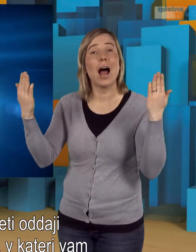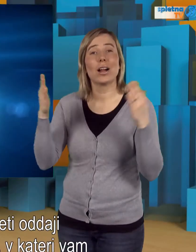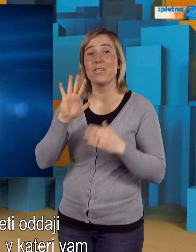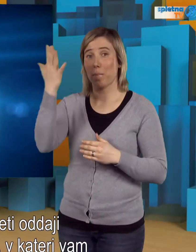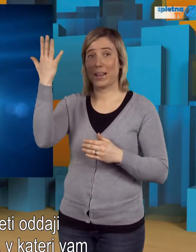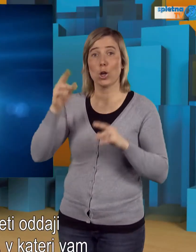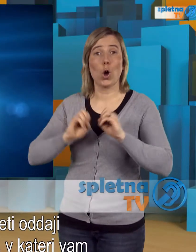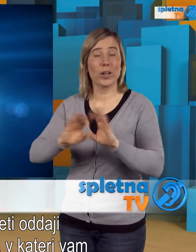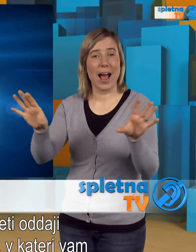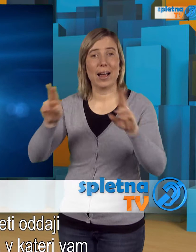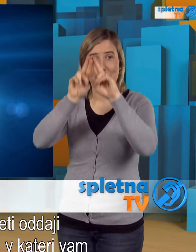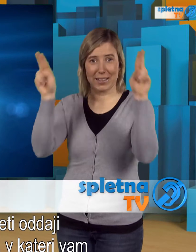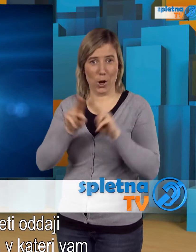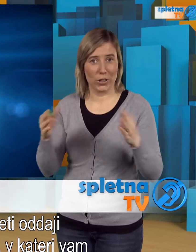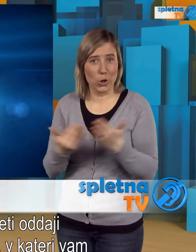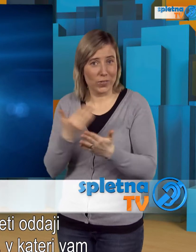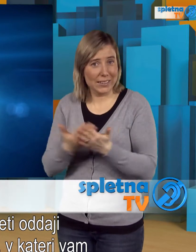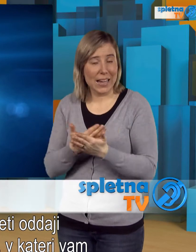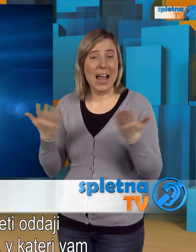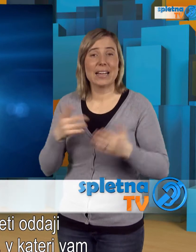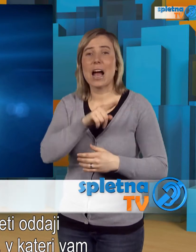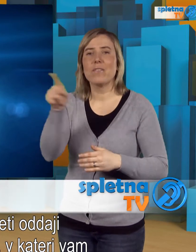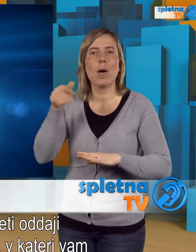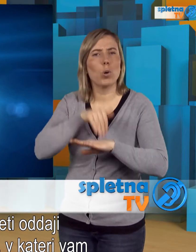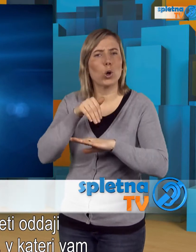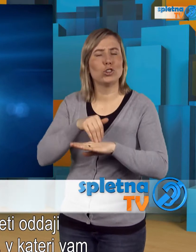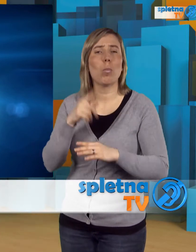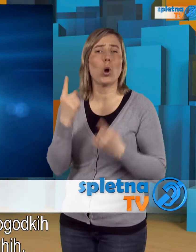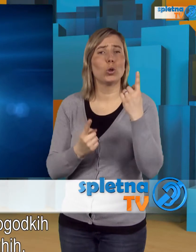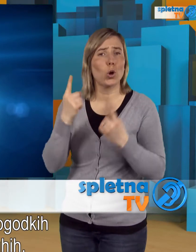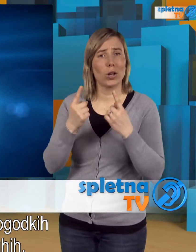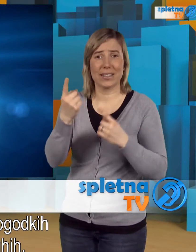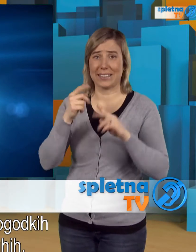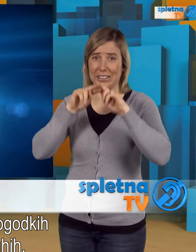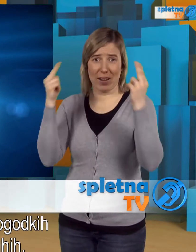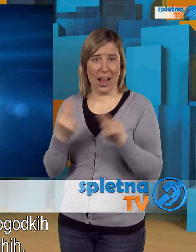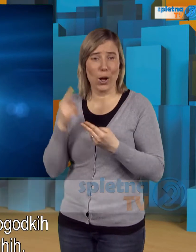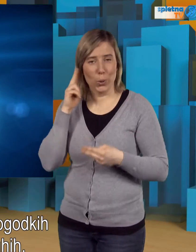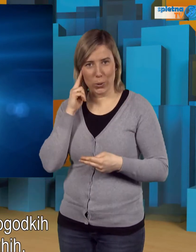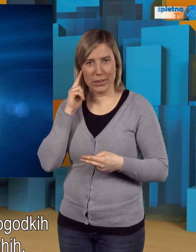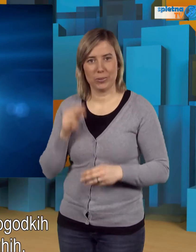Pozdravljeni v peti oddaji Mednarodne novice, v kateri vam poročamo o dogodkih sveta